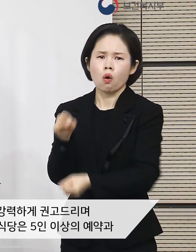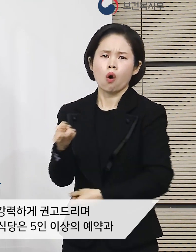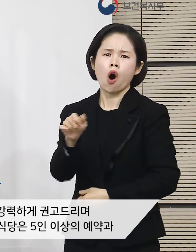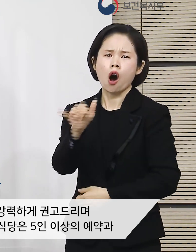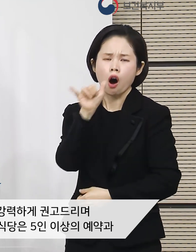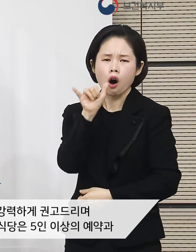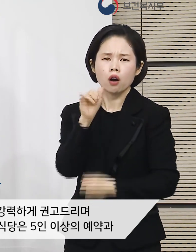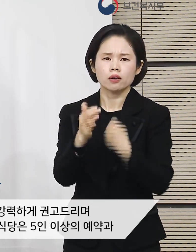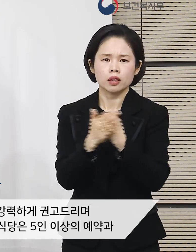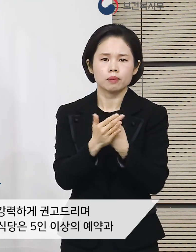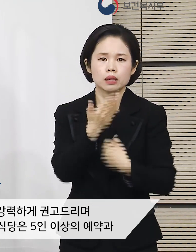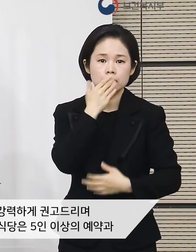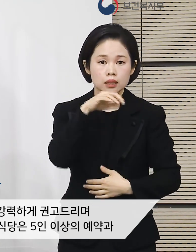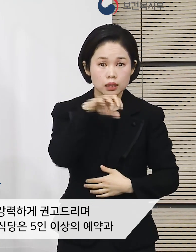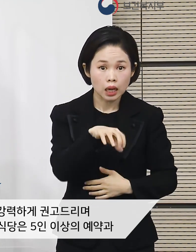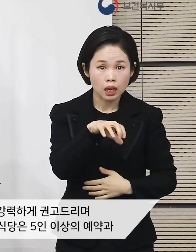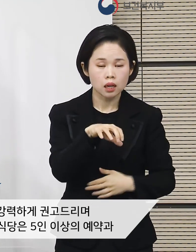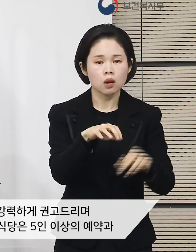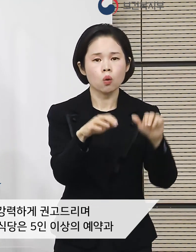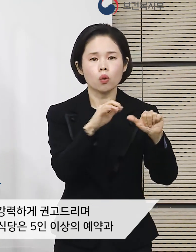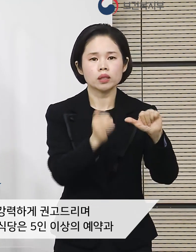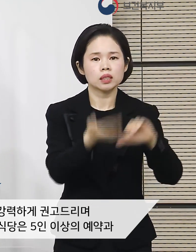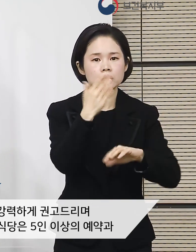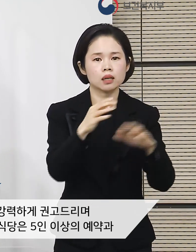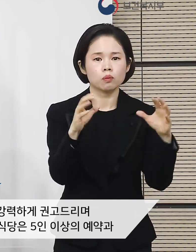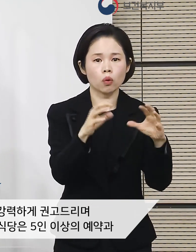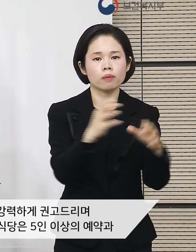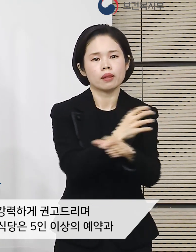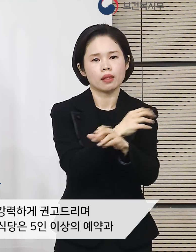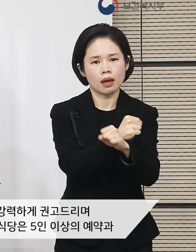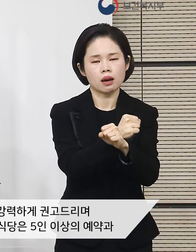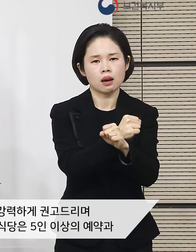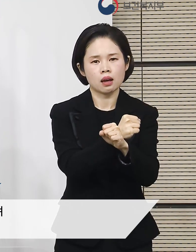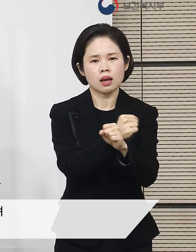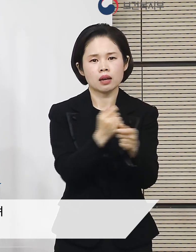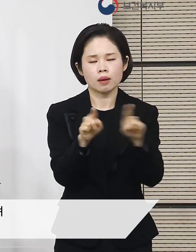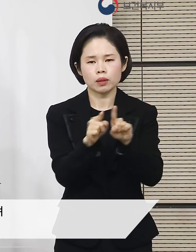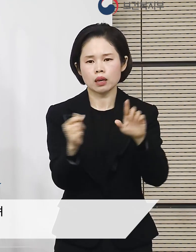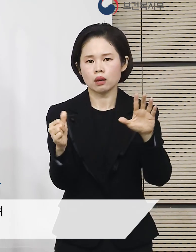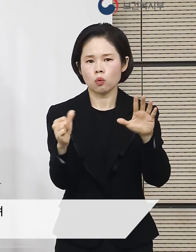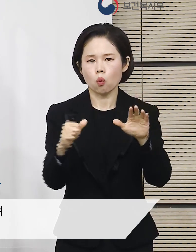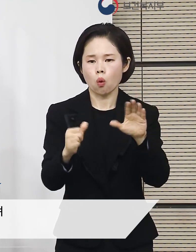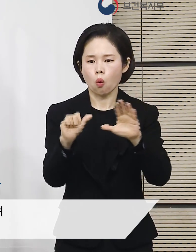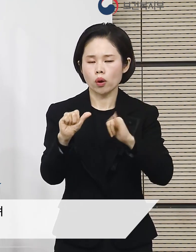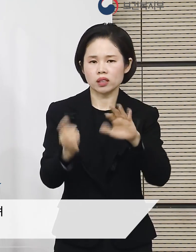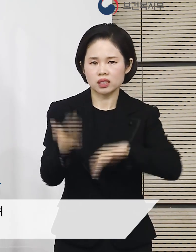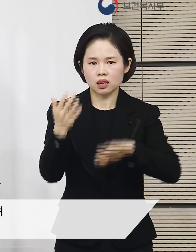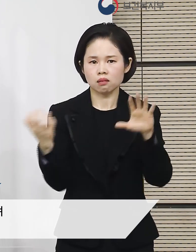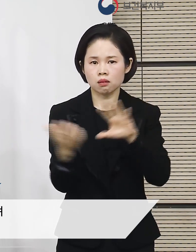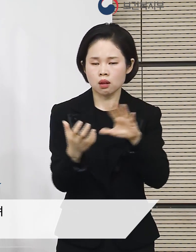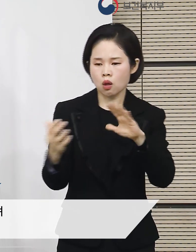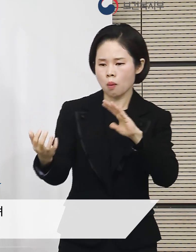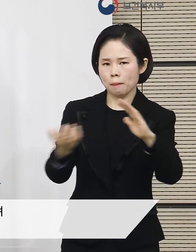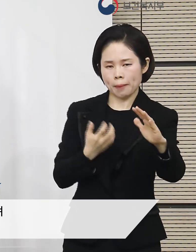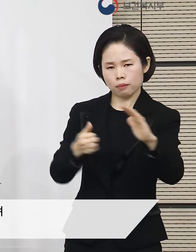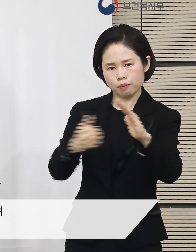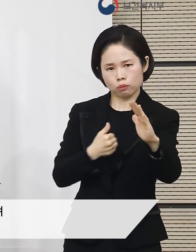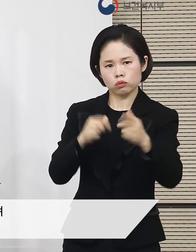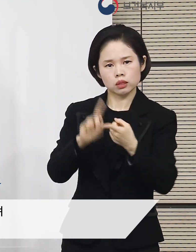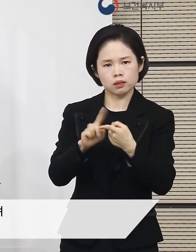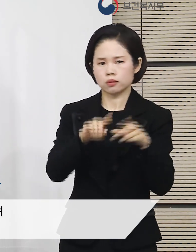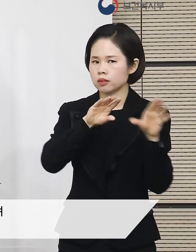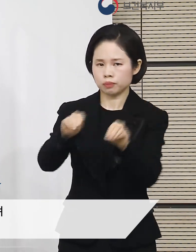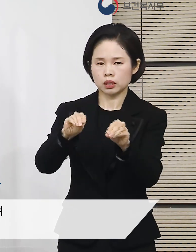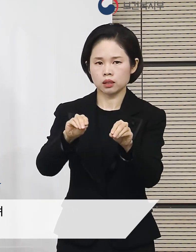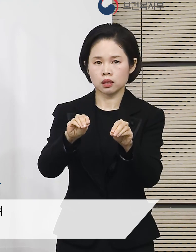등의 감염 사례를 고려하여 식당은 5인 이상의 예약과 동반 입장을 금지하는 등 5인 이상